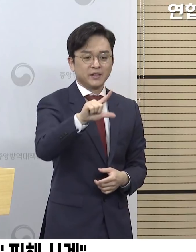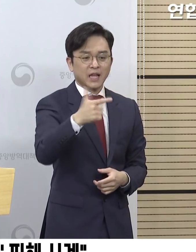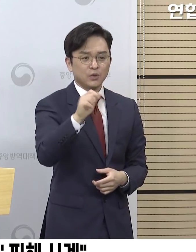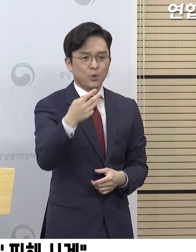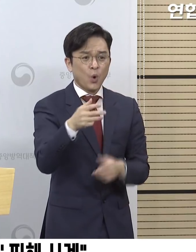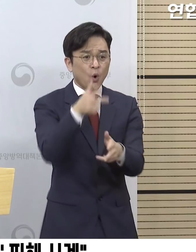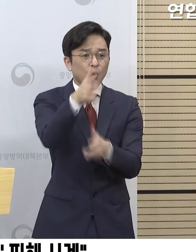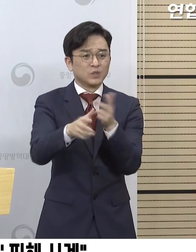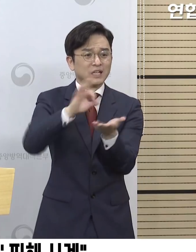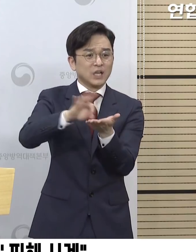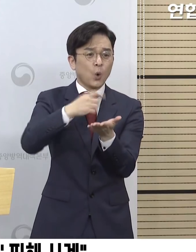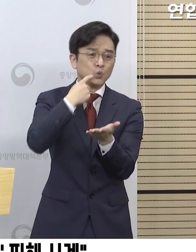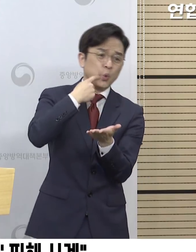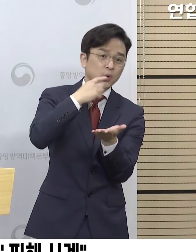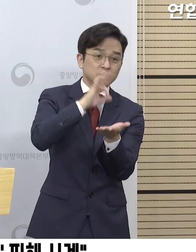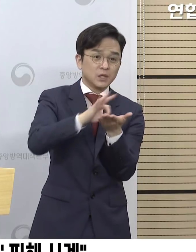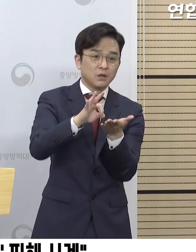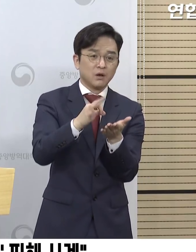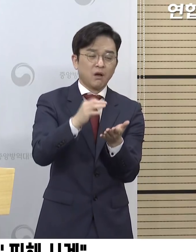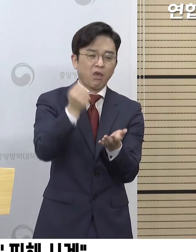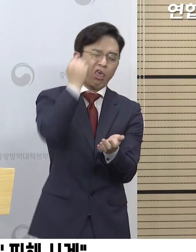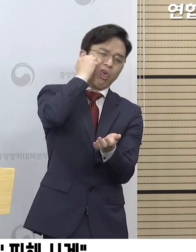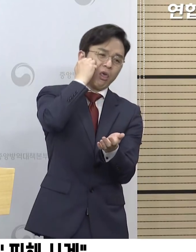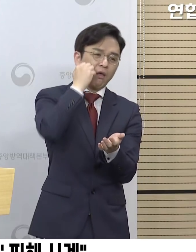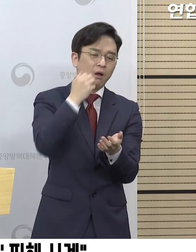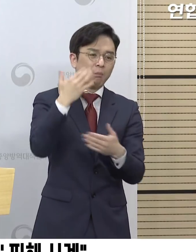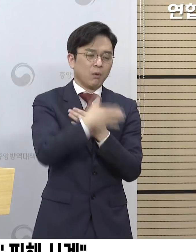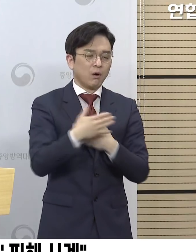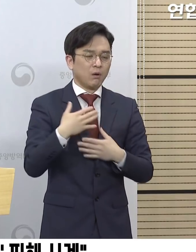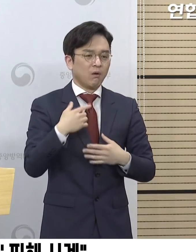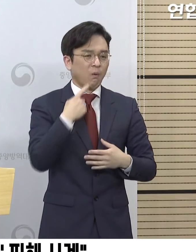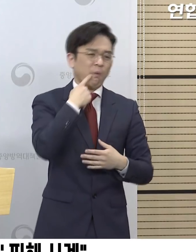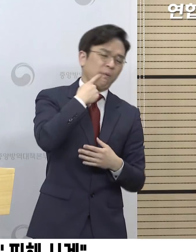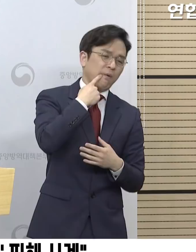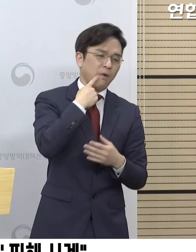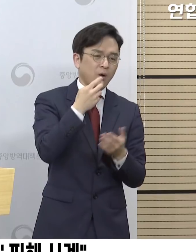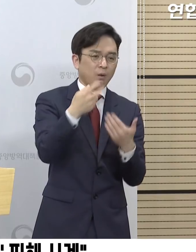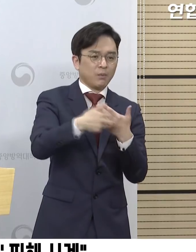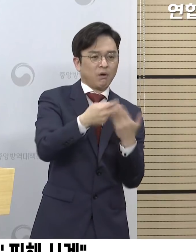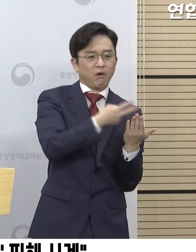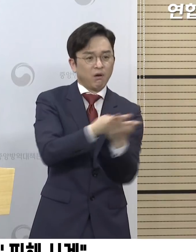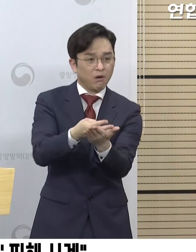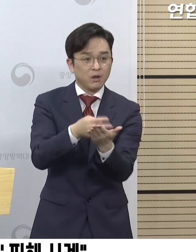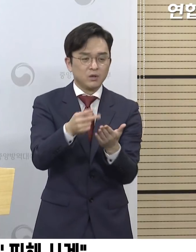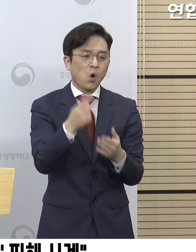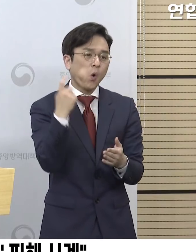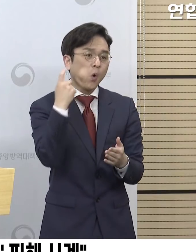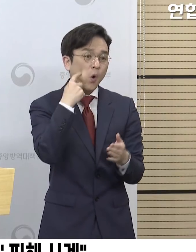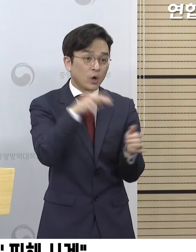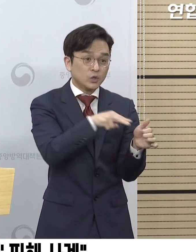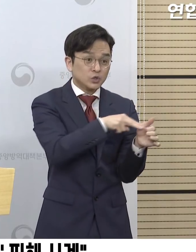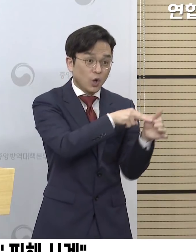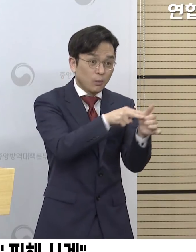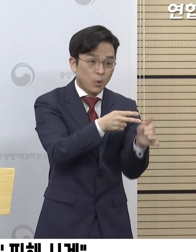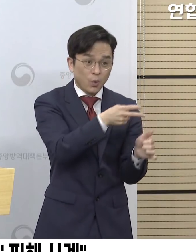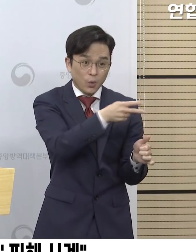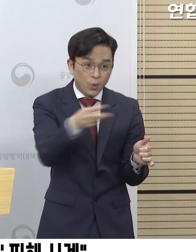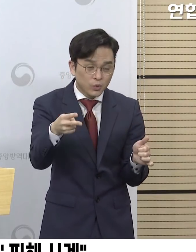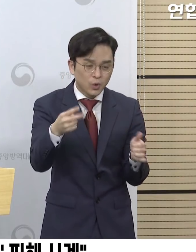같이 의학적으로 검증되지 않은 잘못된 정보는 바이러스보다도 더 위험할 수 있기 때문에